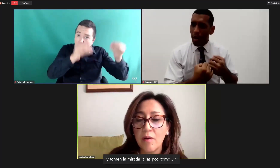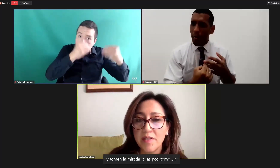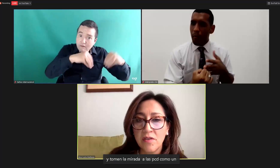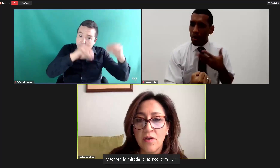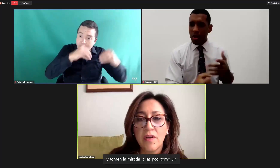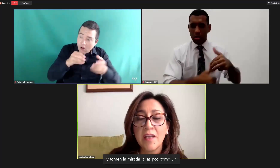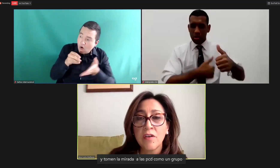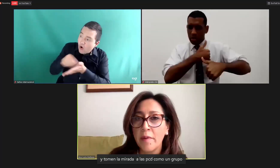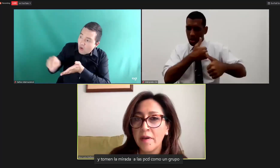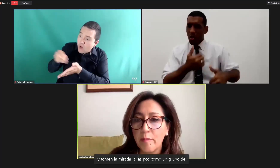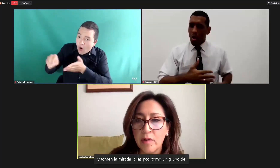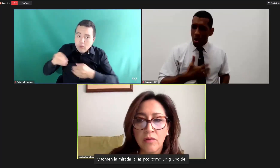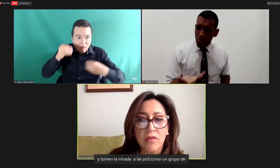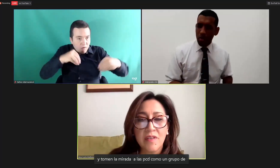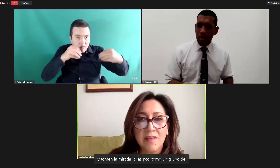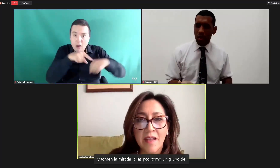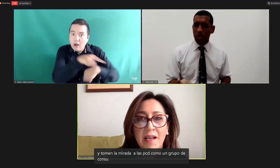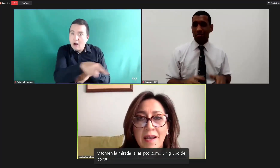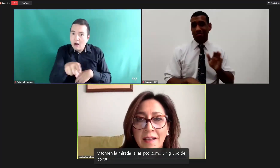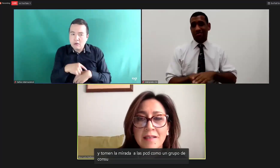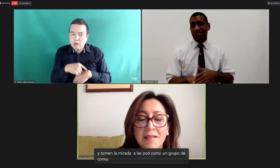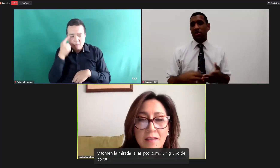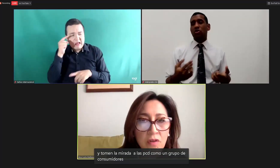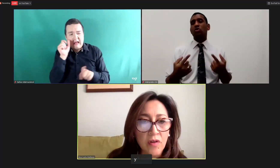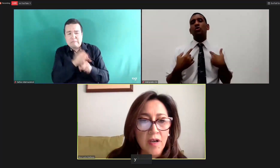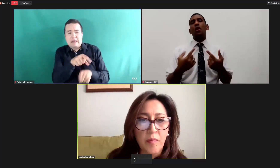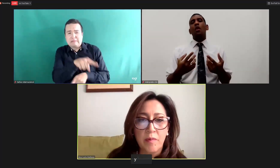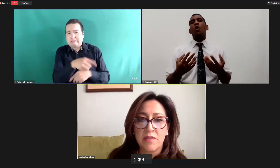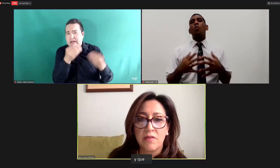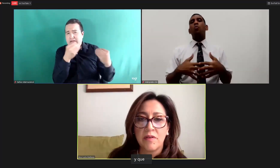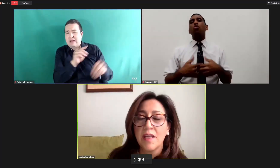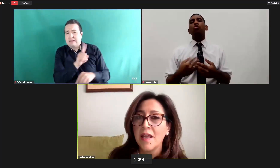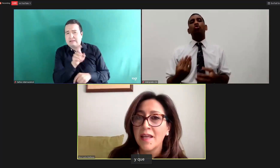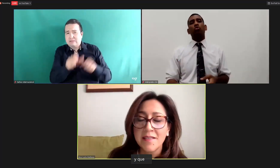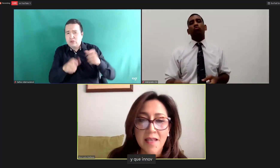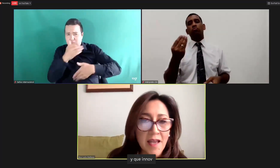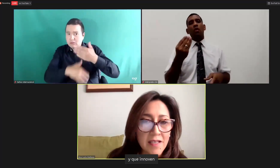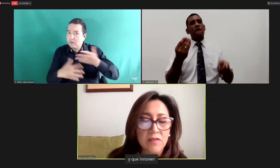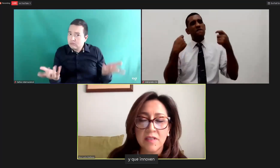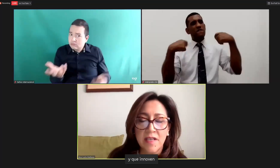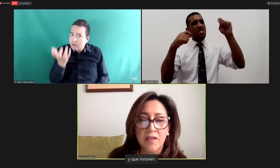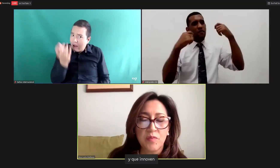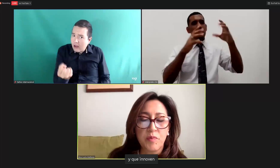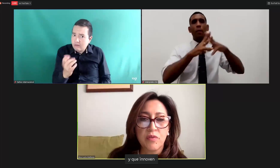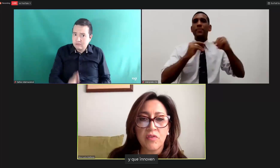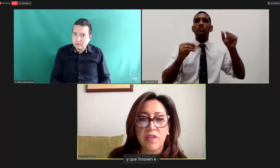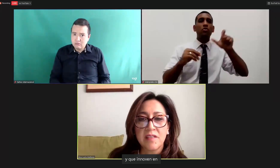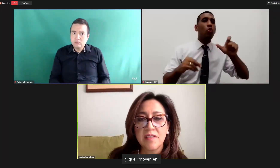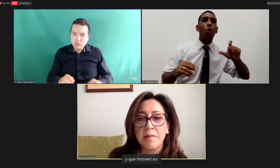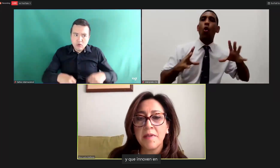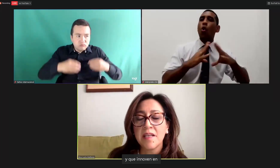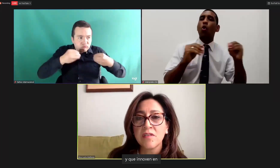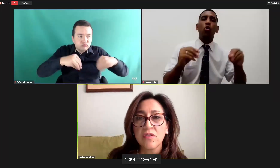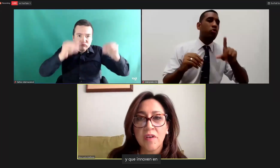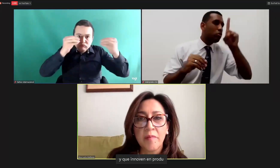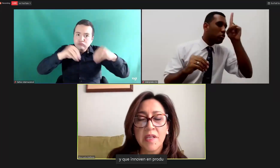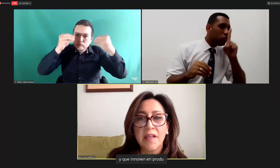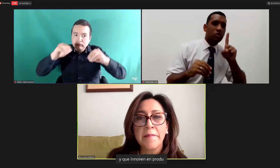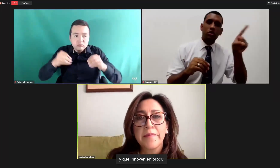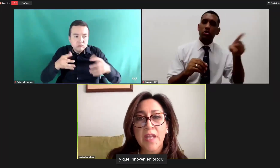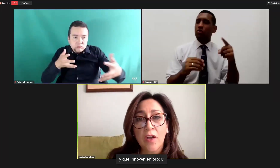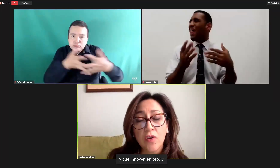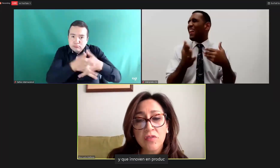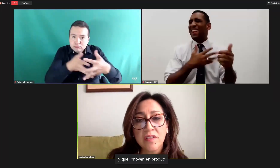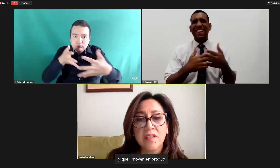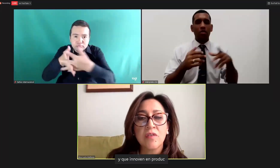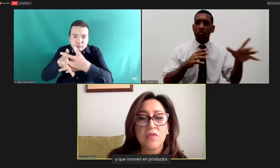pie la innovación, innoven en productos que estén al alcance de toda la población, que sean estos productos accesibles, no